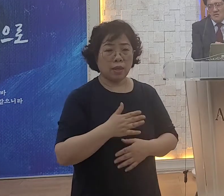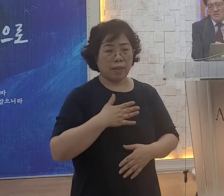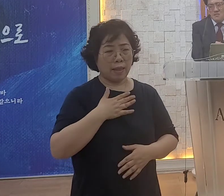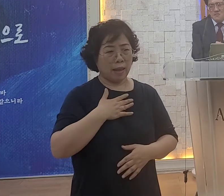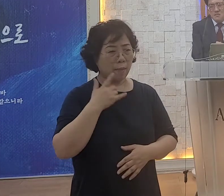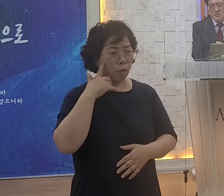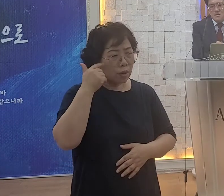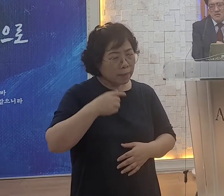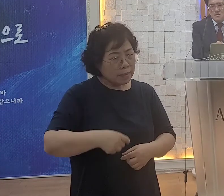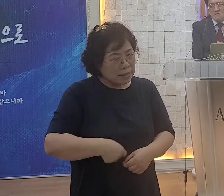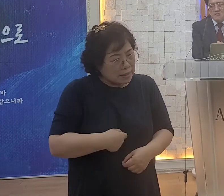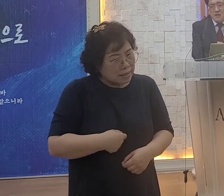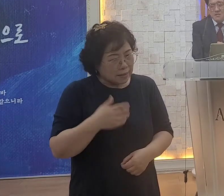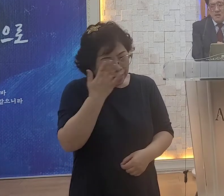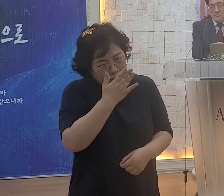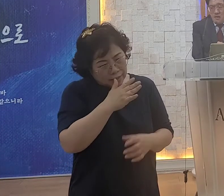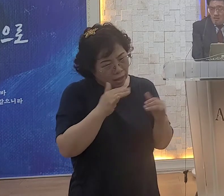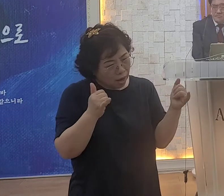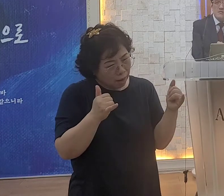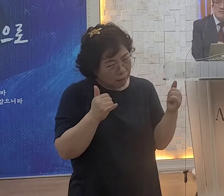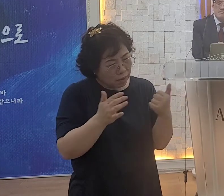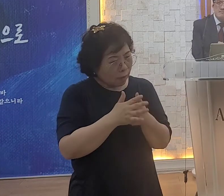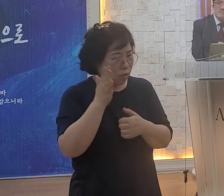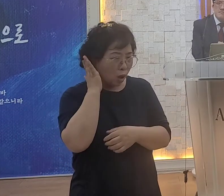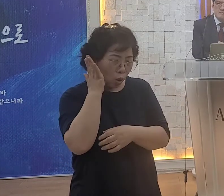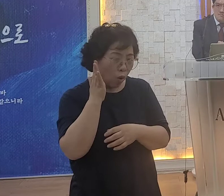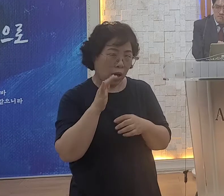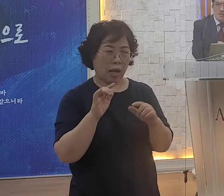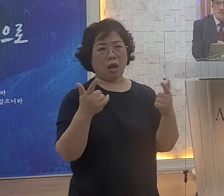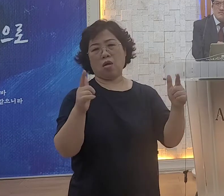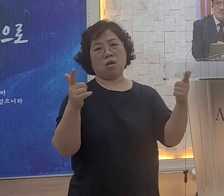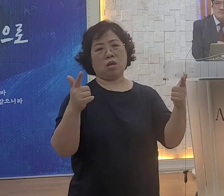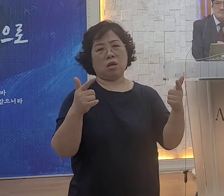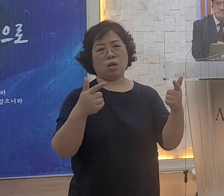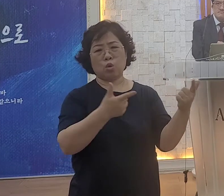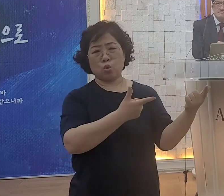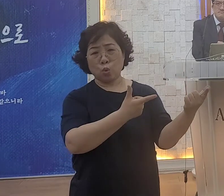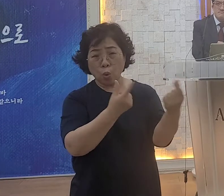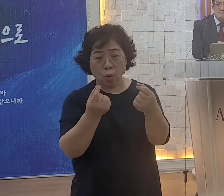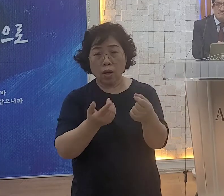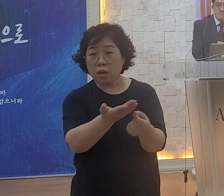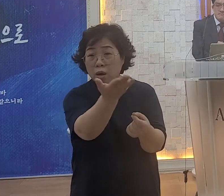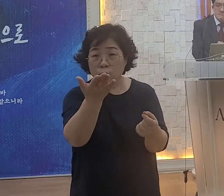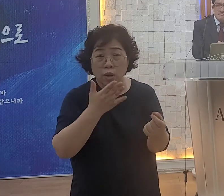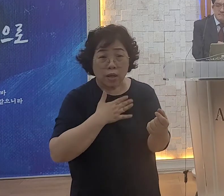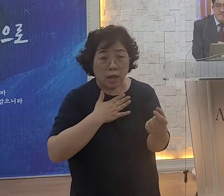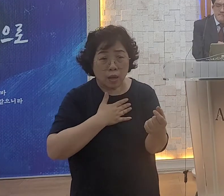의인이고 깨끗해서 설교를 하는 사람이 아닙니다. 저도 죄인입니다.